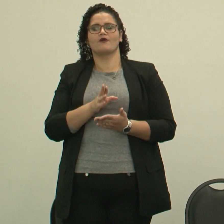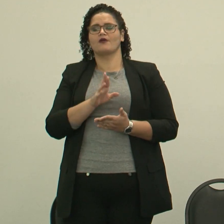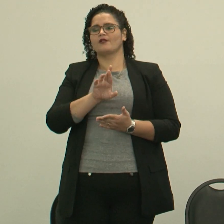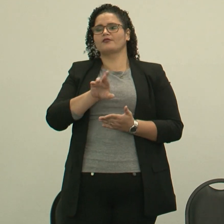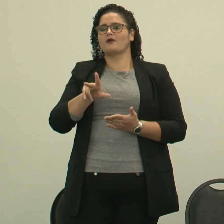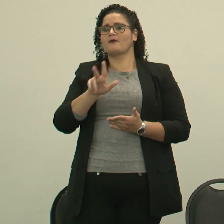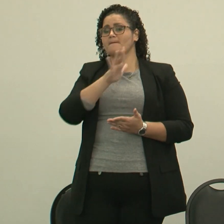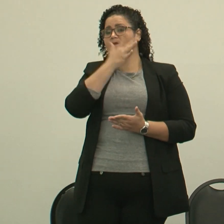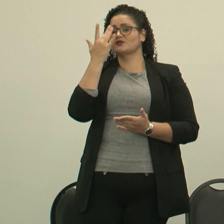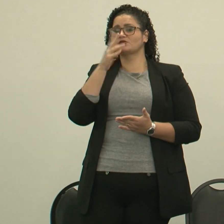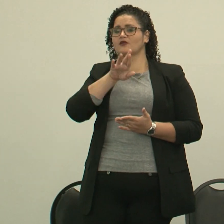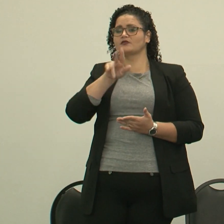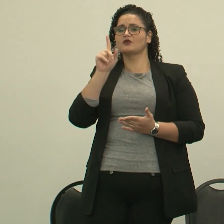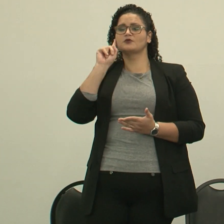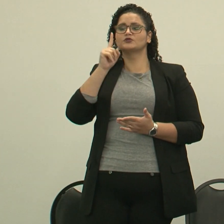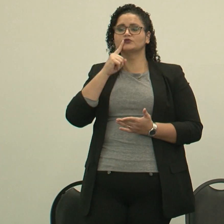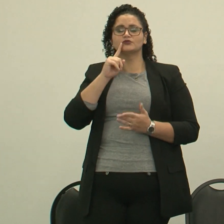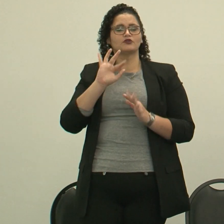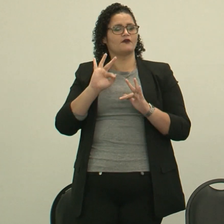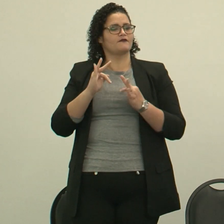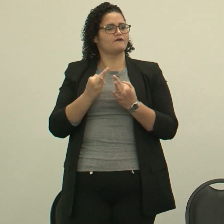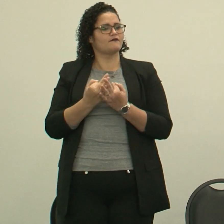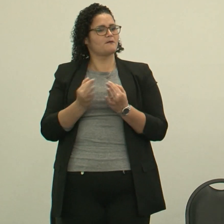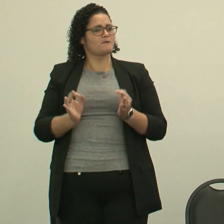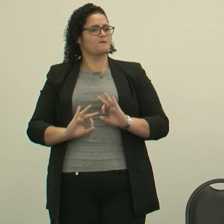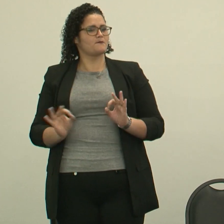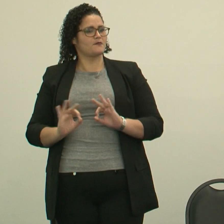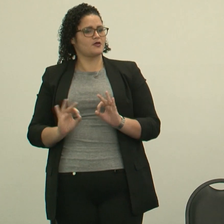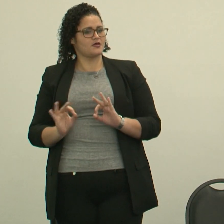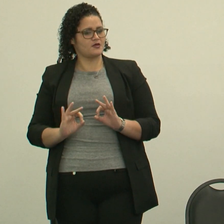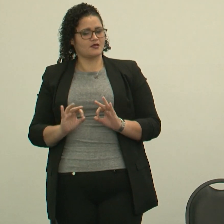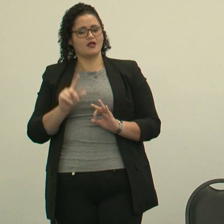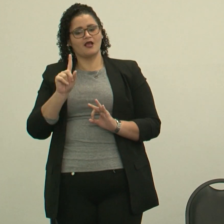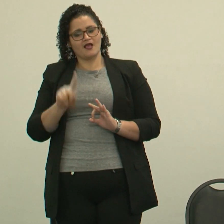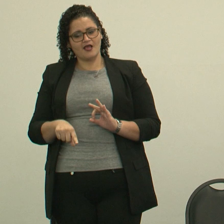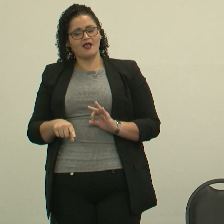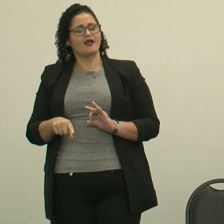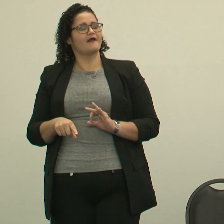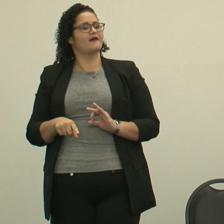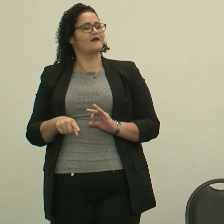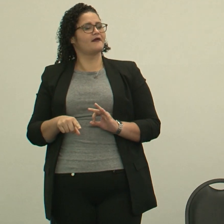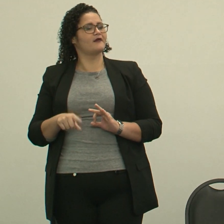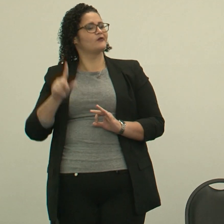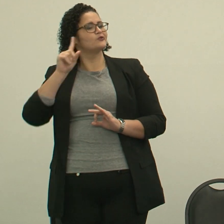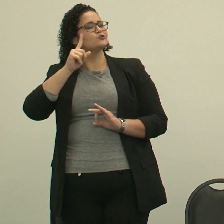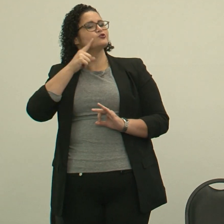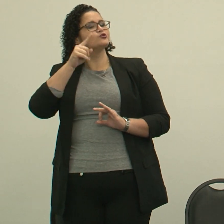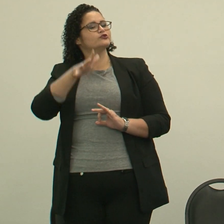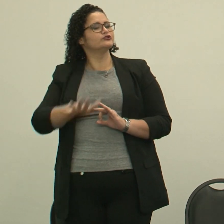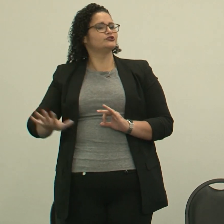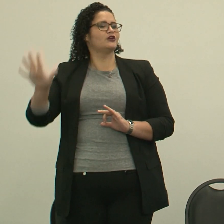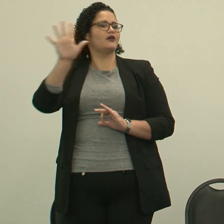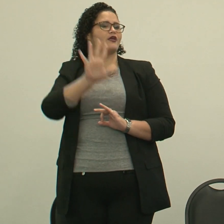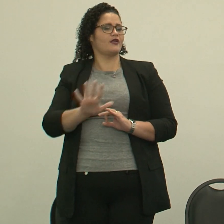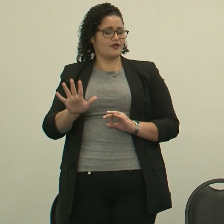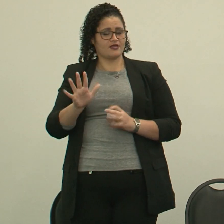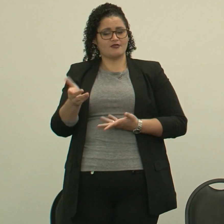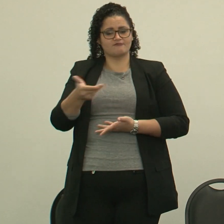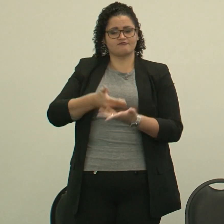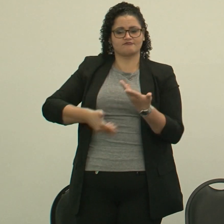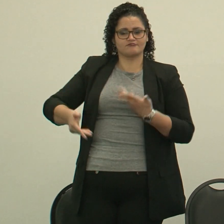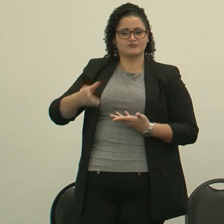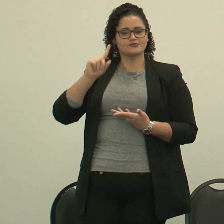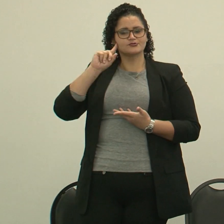pessoas que não são surdas, né, como a família, ou no caso dele é a família, mas no caso dos surdos em geral, lidando com pessoas que